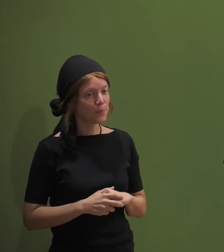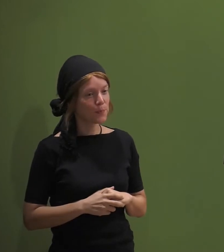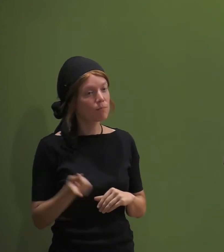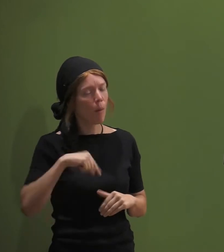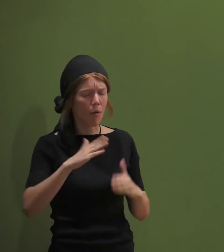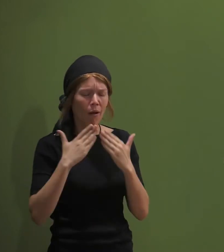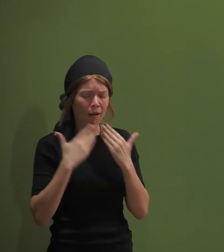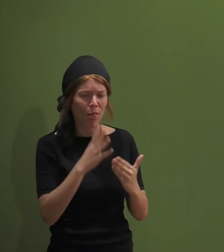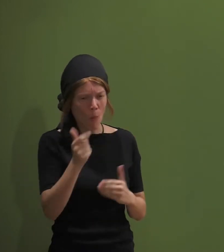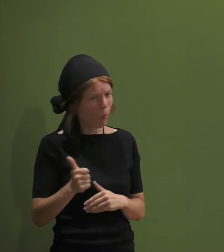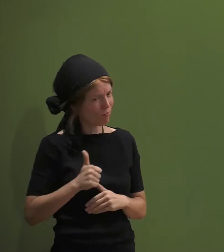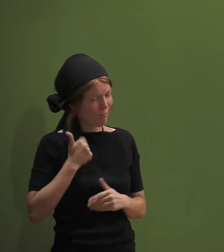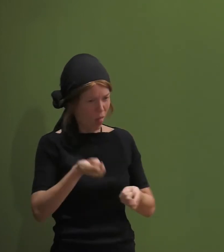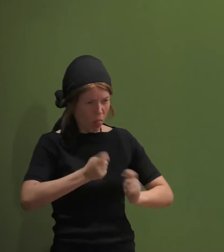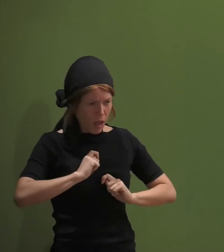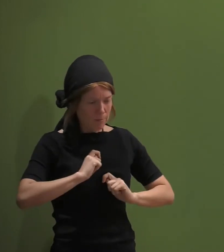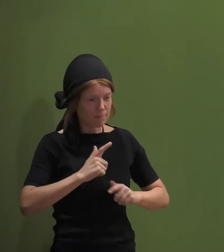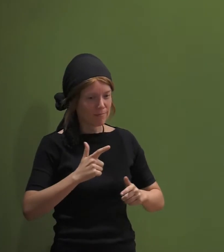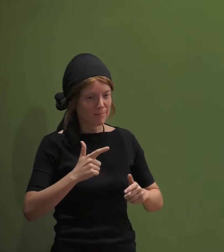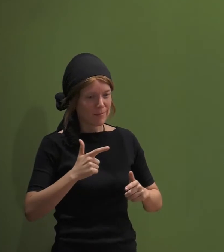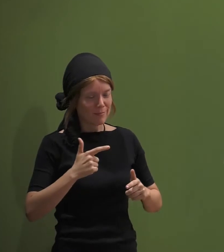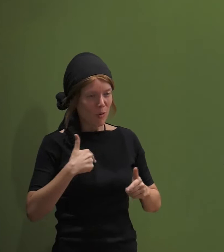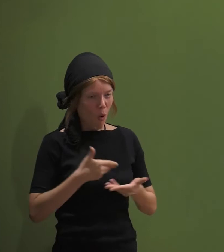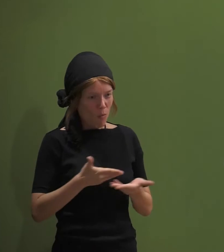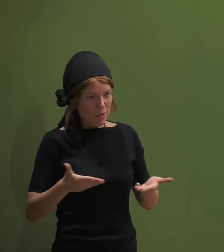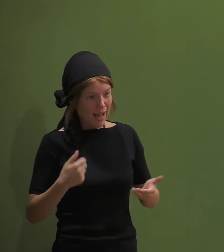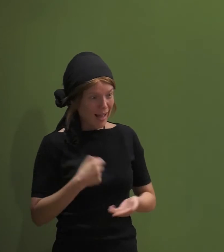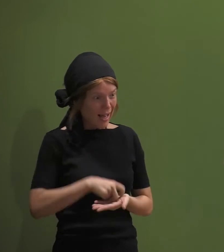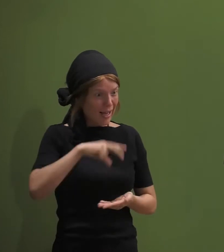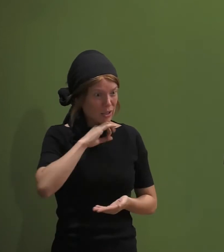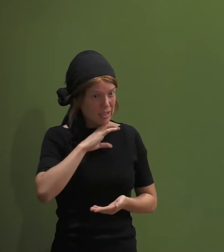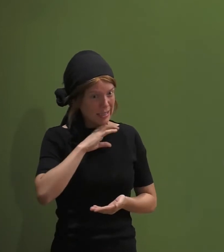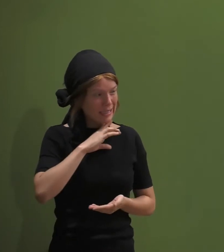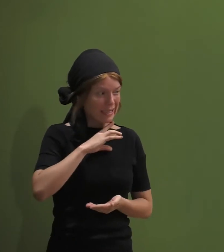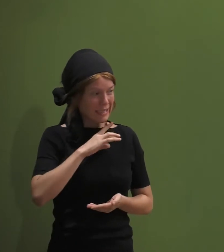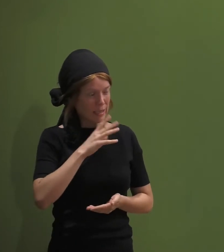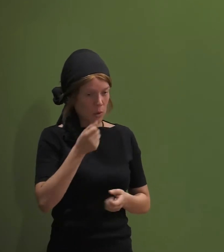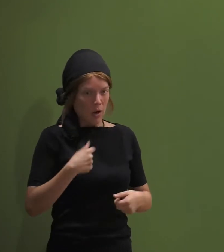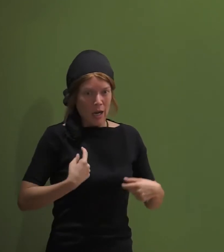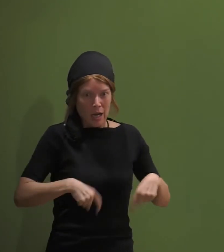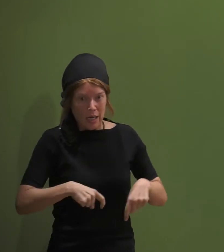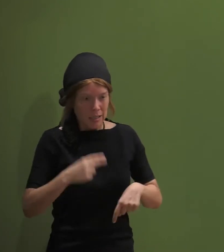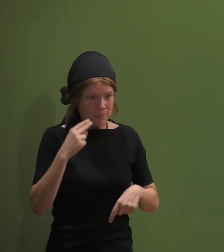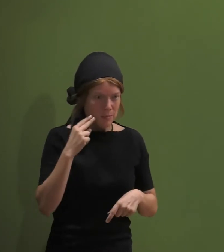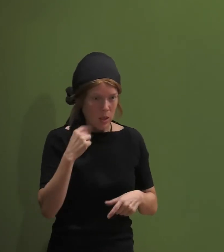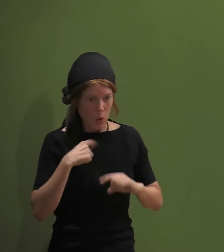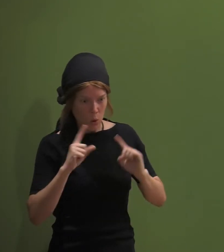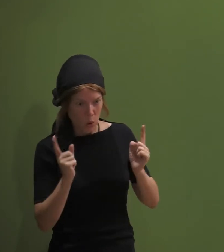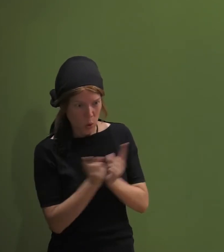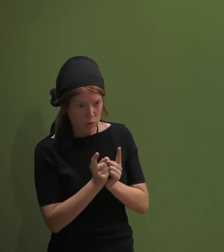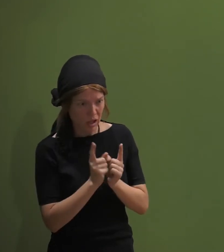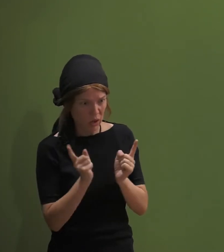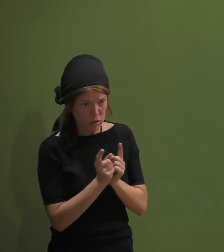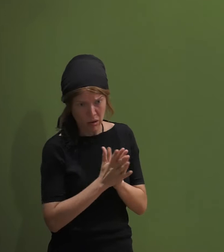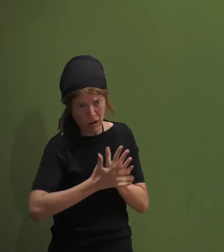hondamente agradecido por esta oportunidad, no puedo decir que acogiera la oferta con saltos de alegría, ya que me invadió el temor de que mi breve charla no fuera finalmente